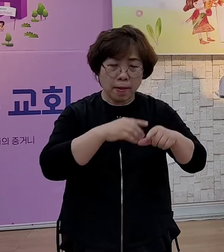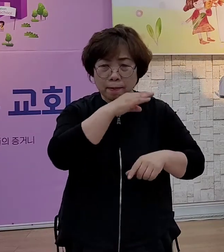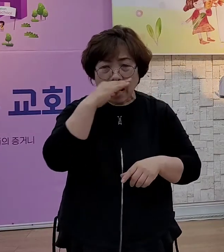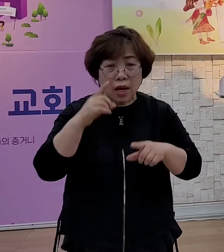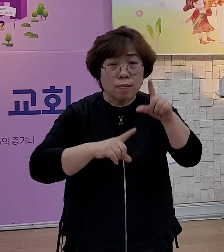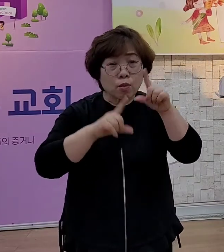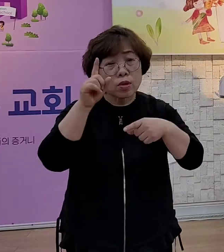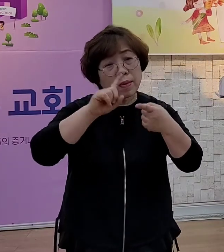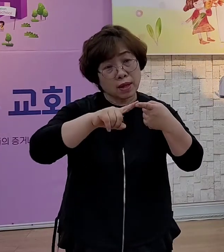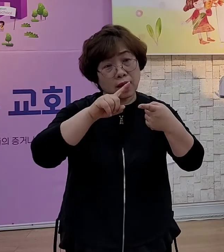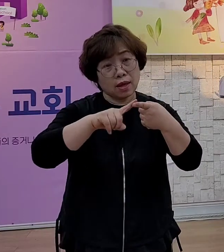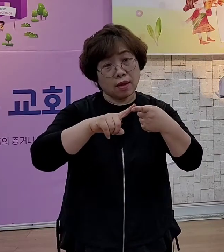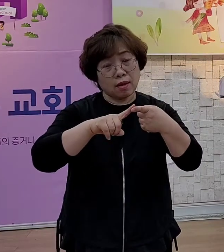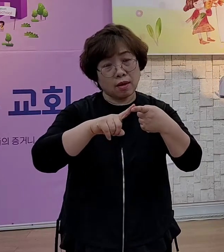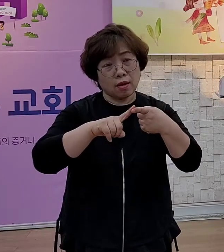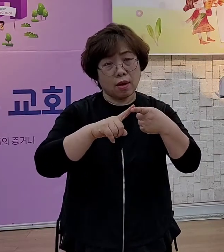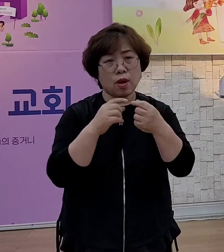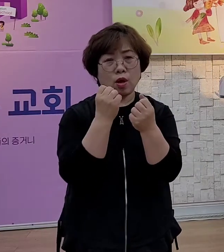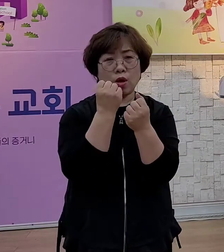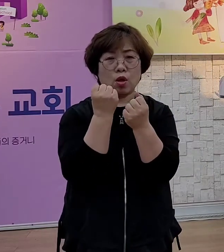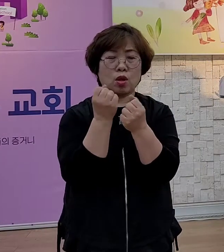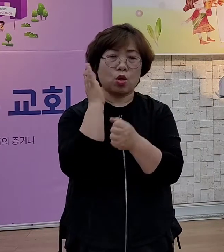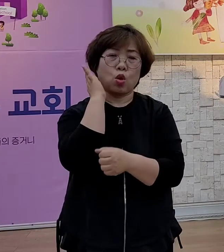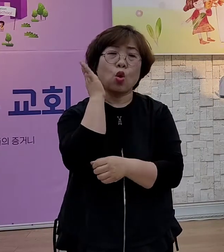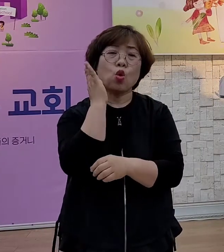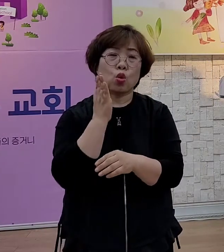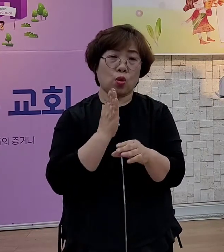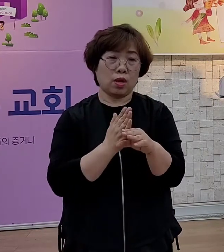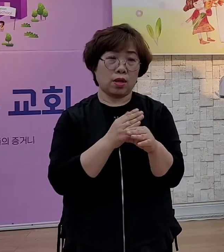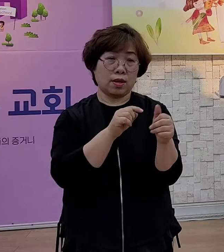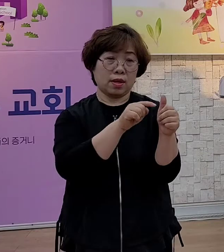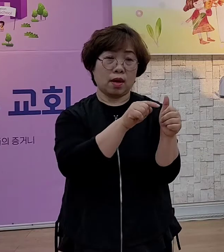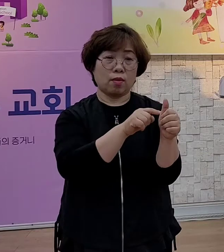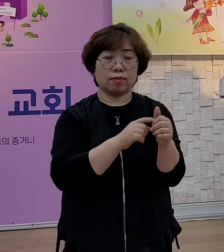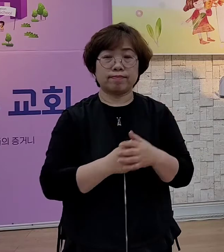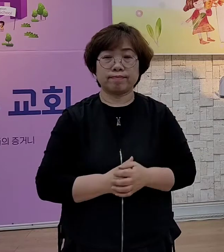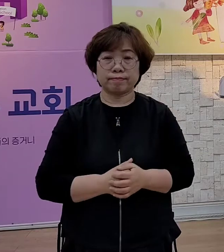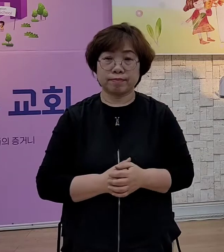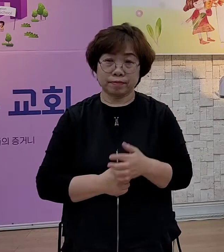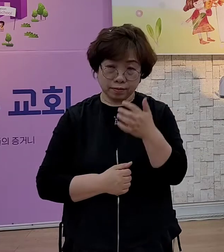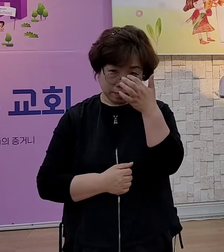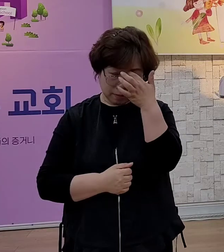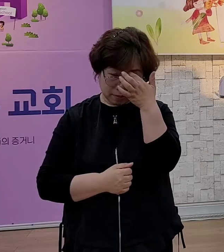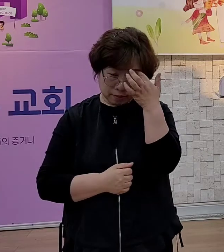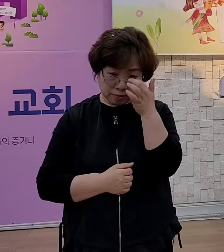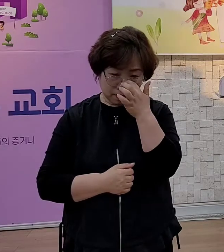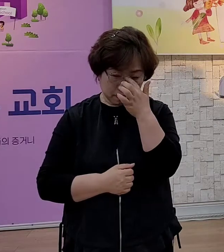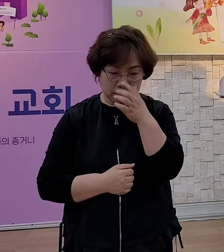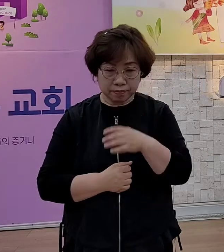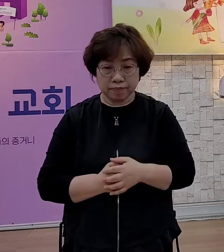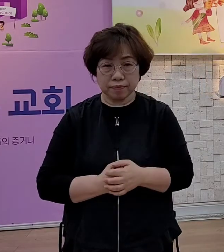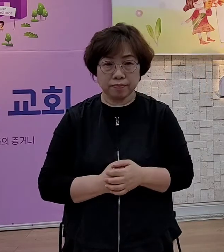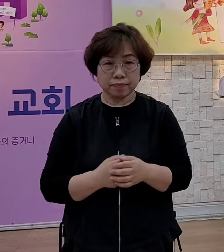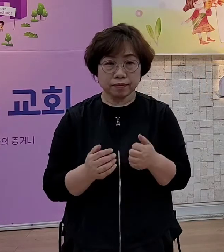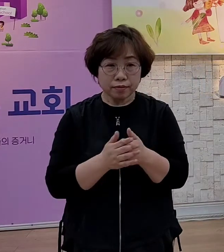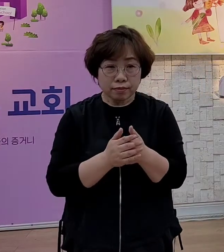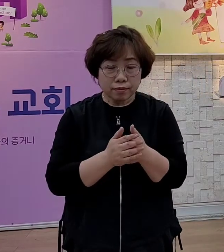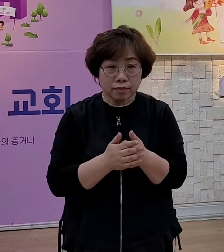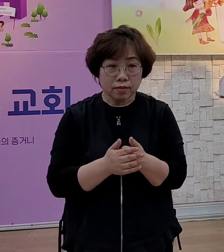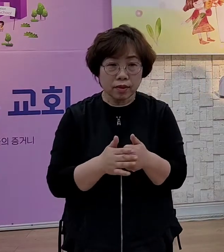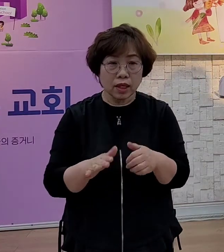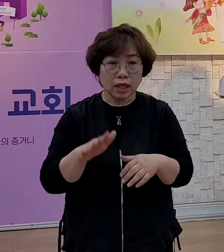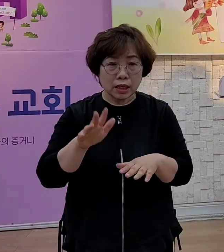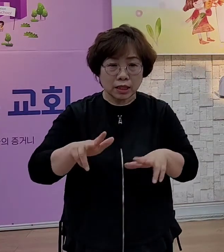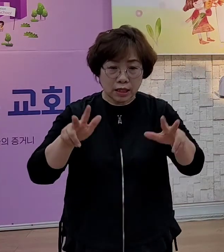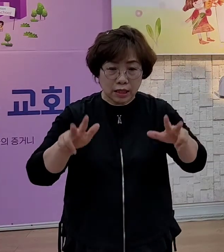있습니다. 그래서 오늘 그 19절 이하부터 이제 계속해서 매주 이제 구체적으로 믿음 좋은 사람은